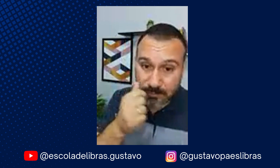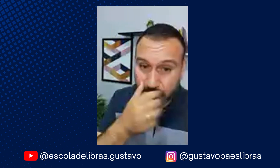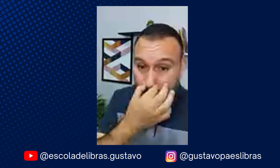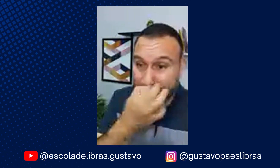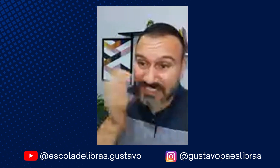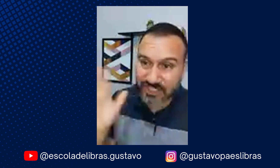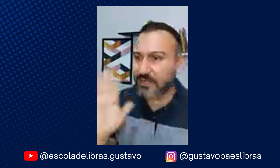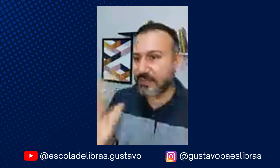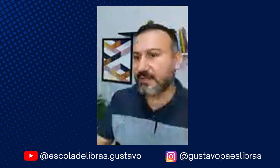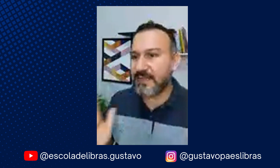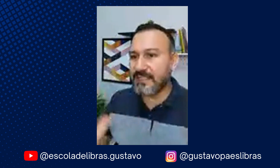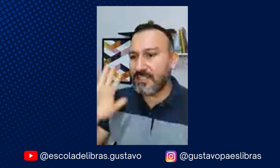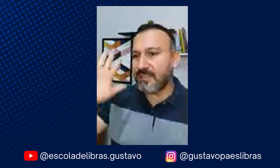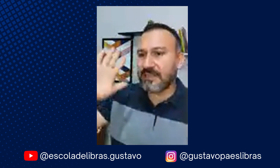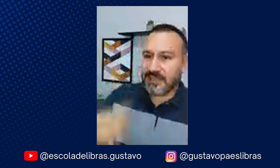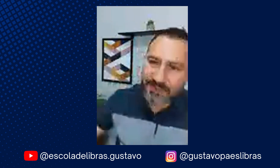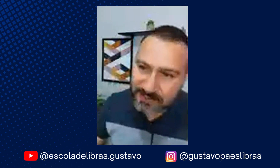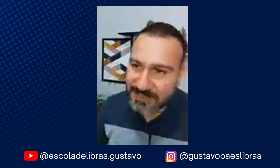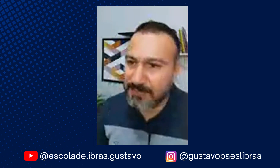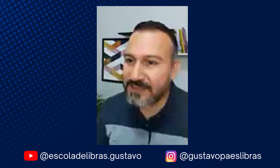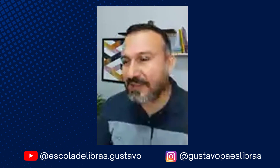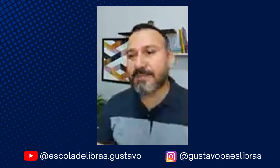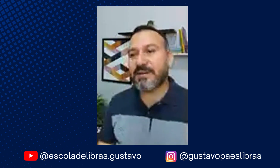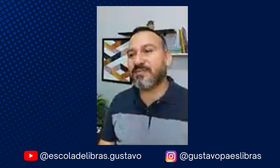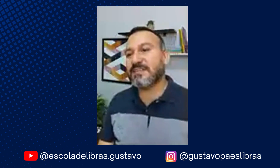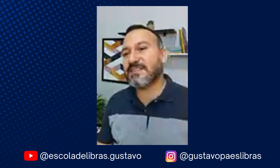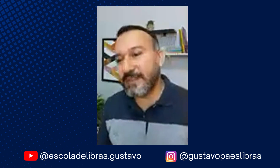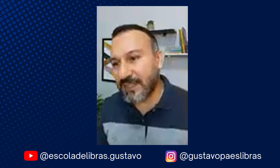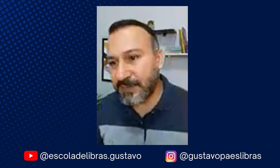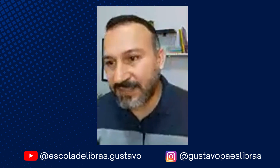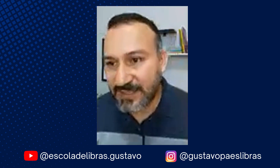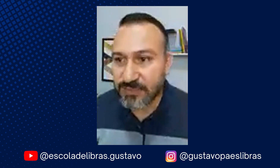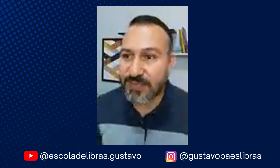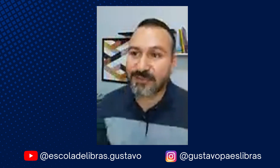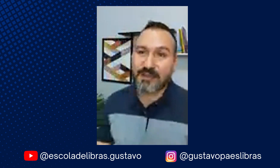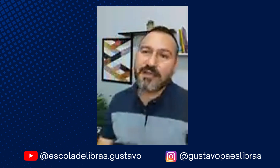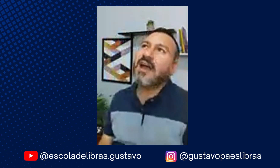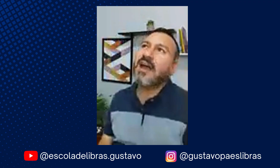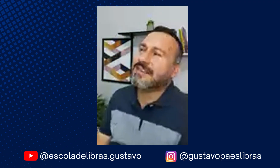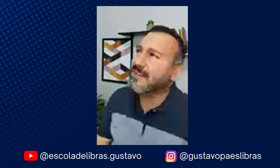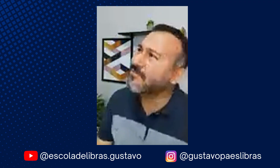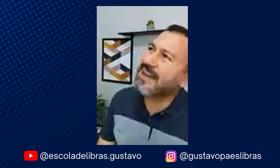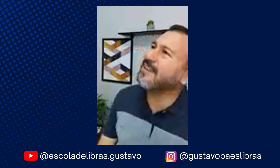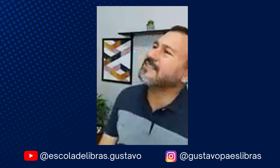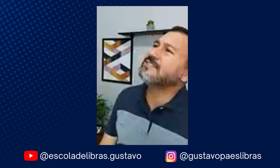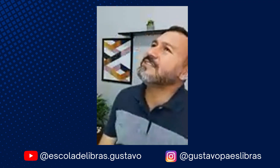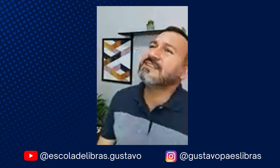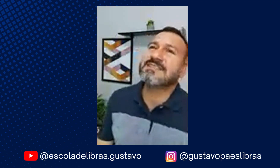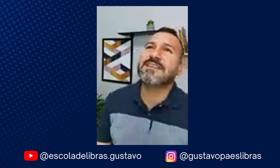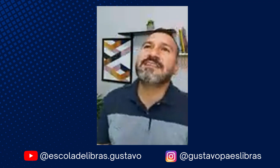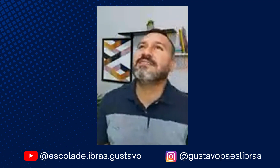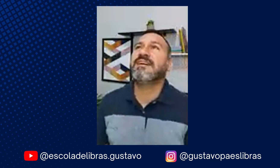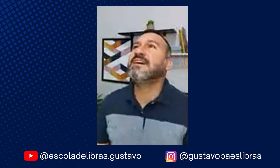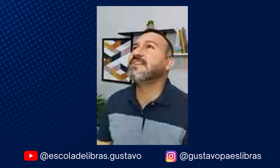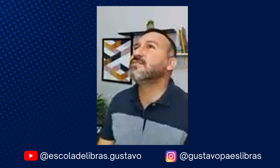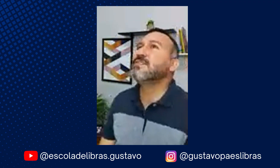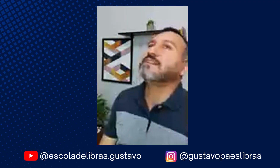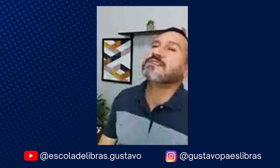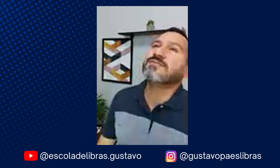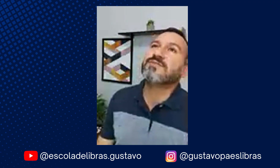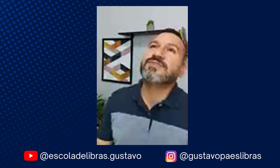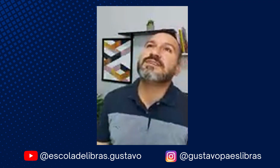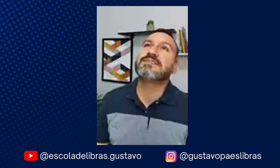Então a pessoa quer uma dica. Que dica que você me daria para fazer uma interpretação direta? Ah, tem várias dicas, né? Tem